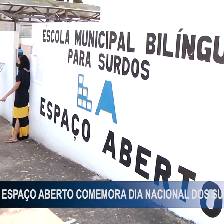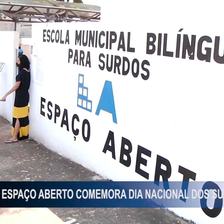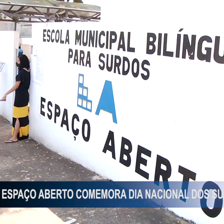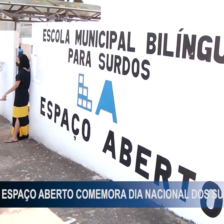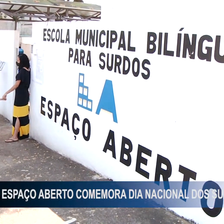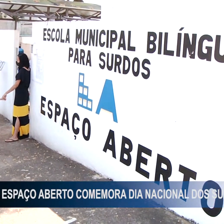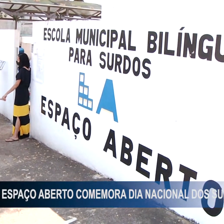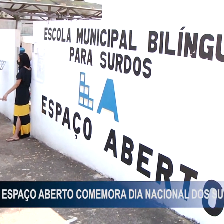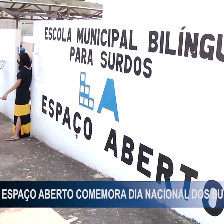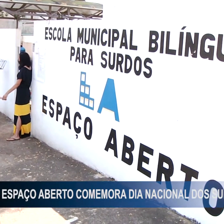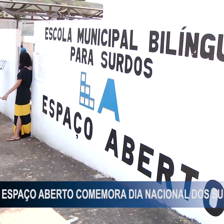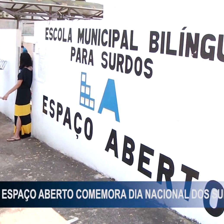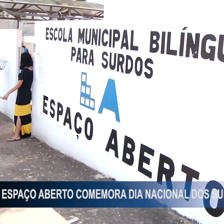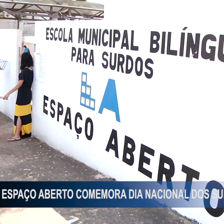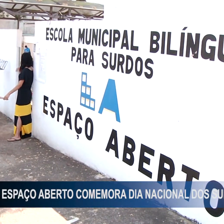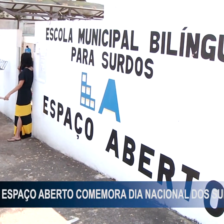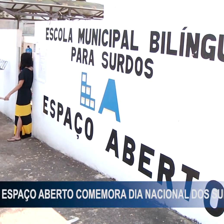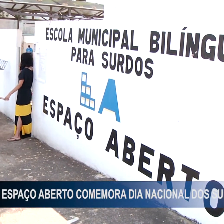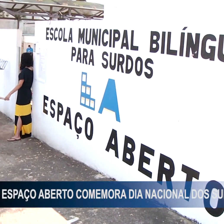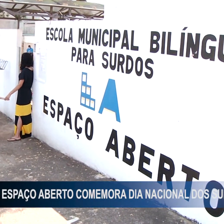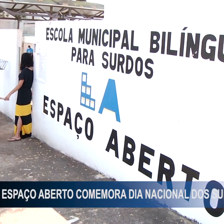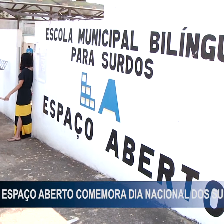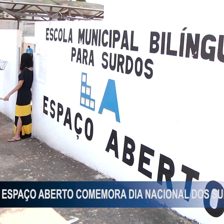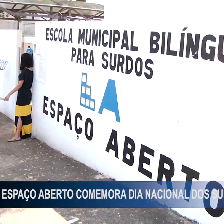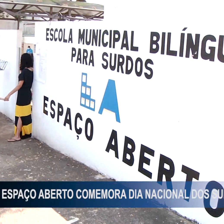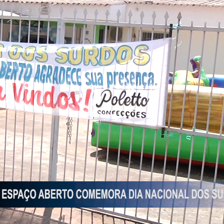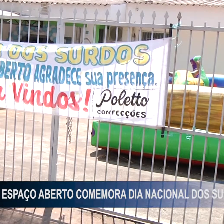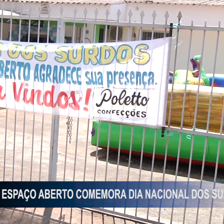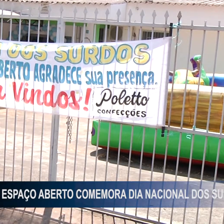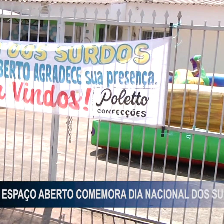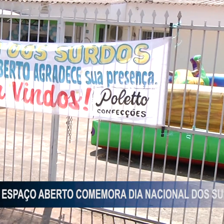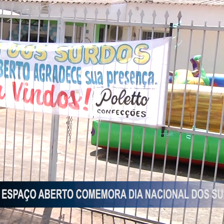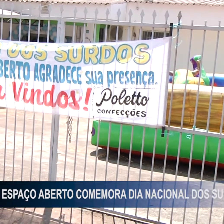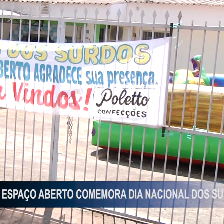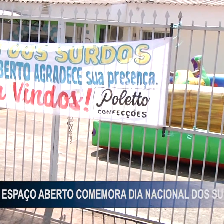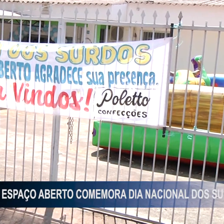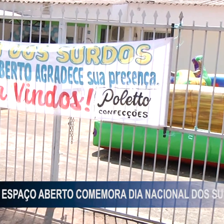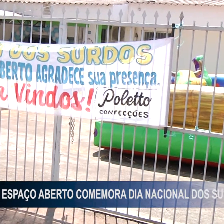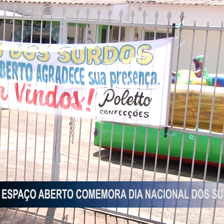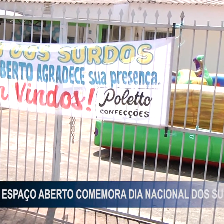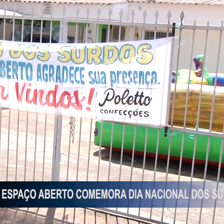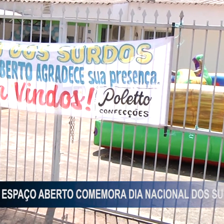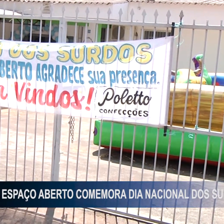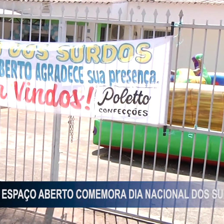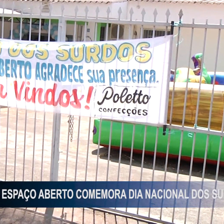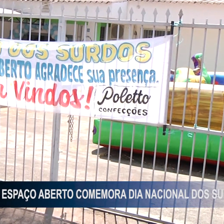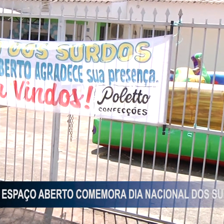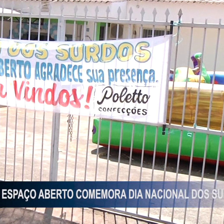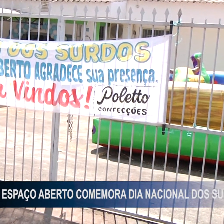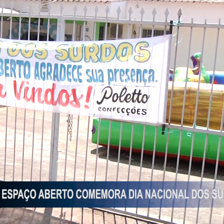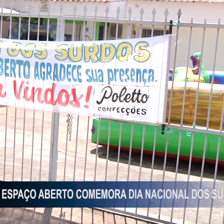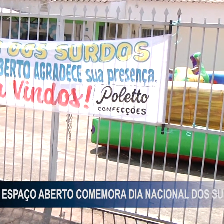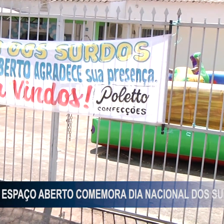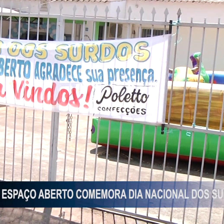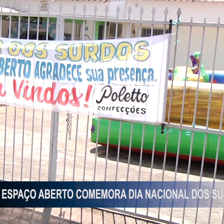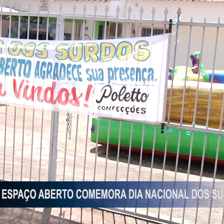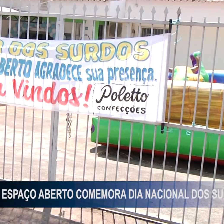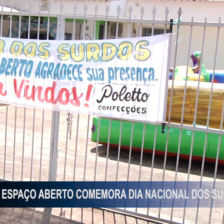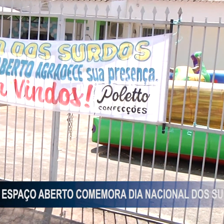Surdos. O evento consiste numa confraternização entre os alunos e professores. A diretora falou conosco usando